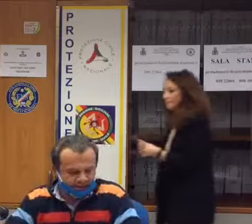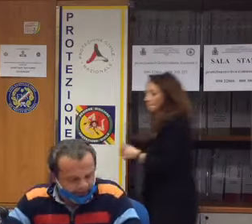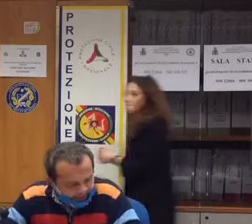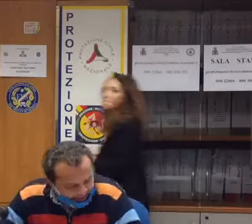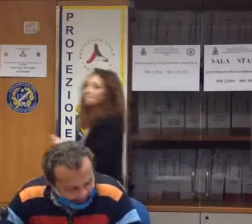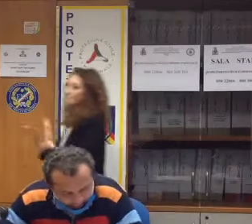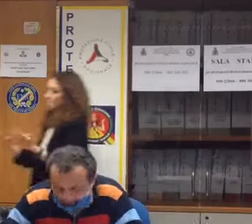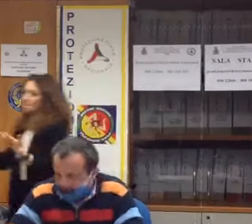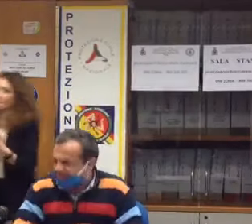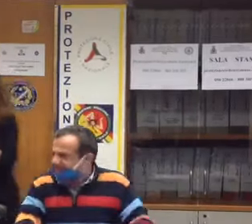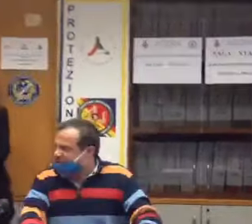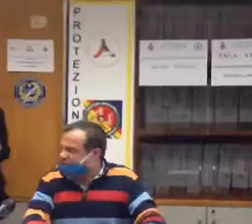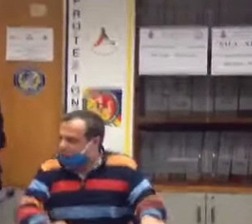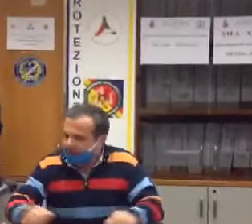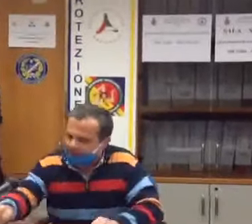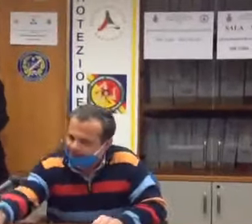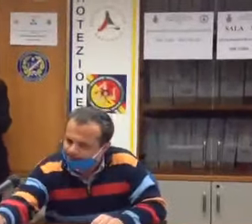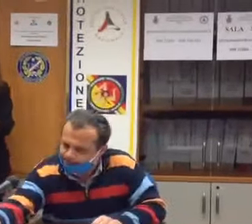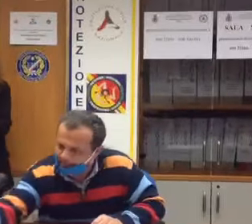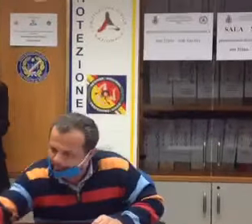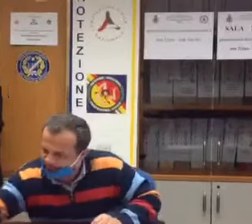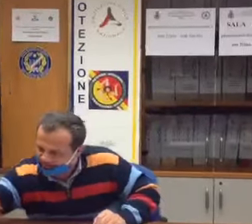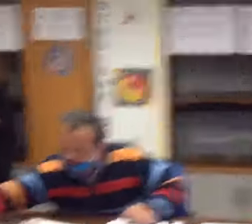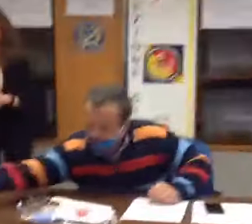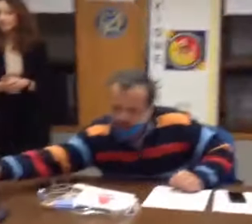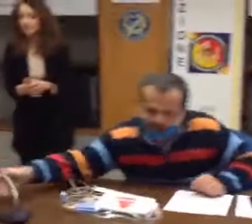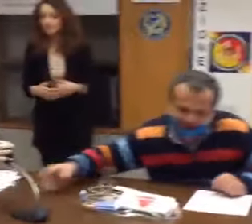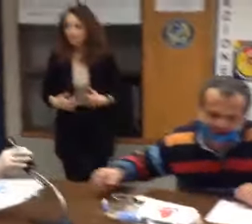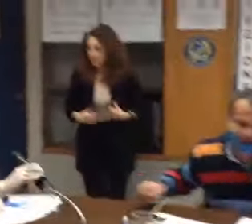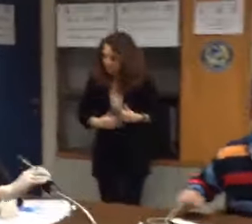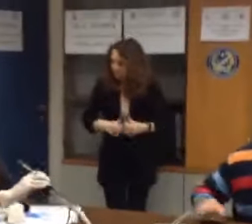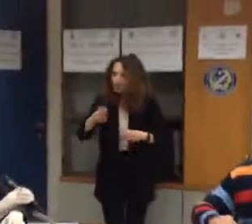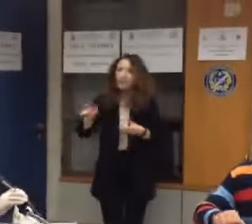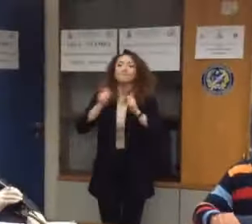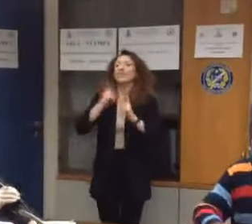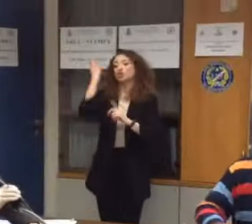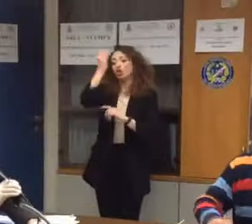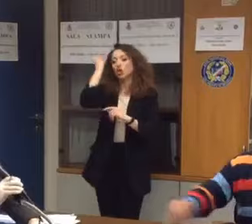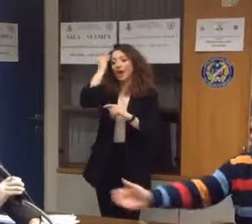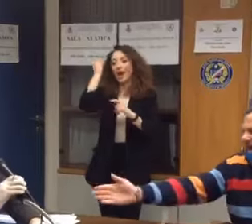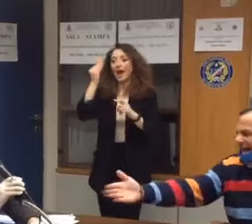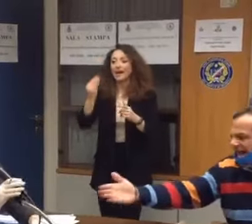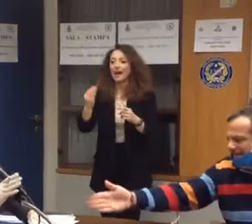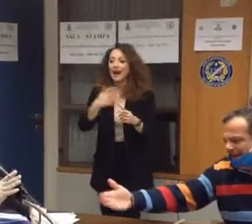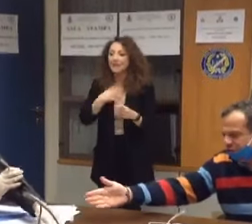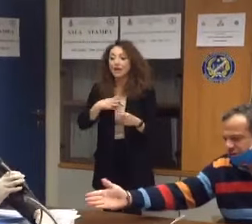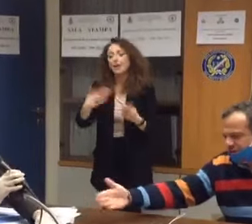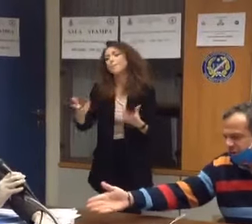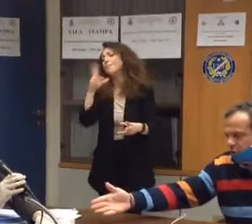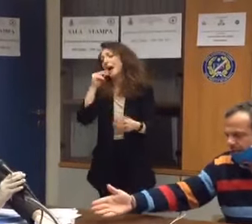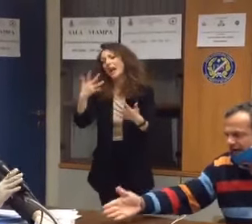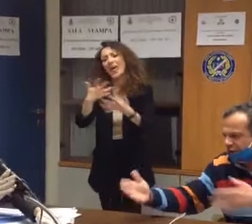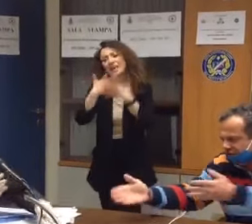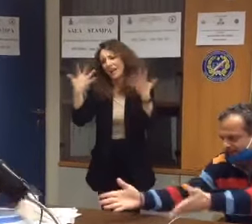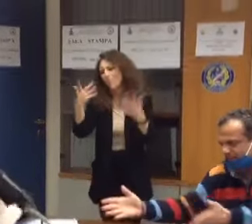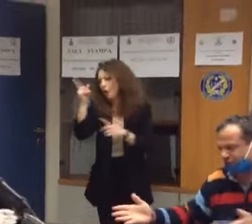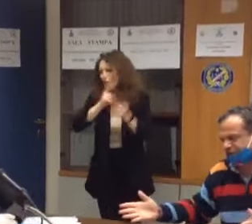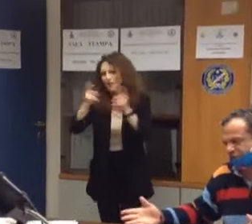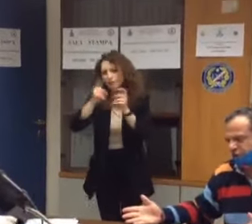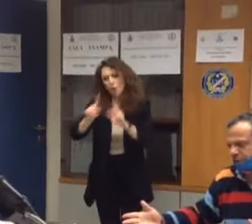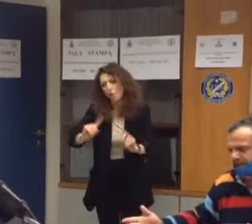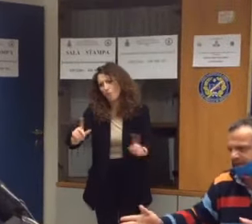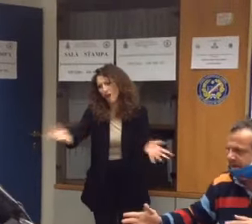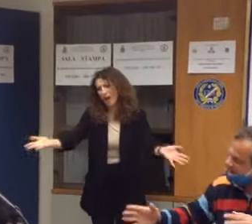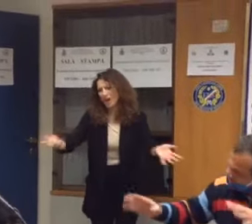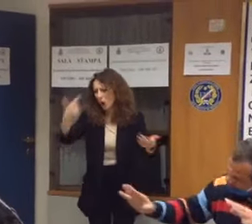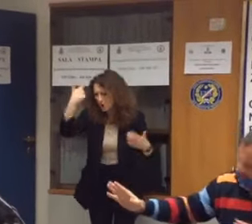forza. Assessore, facci sognare, assessore. Oggi sindaco. Falla chiaramente, non ti preoccupare, lo sappiamo che ci